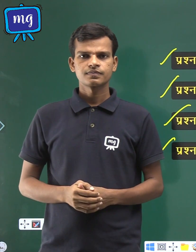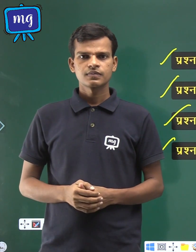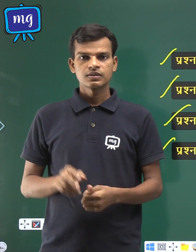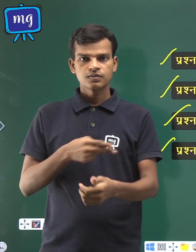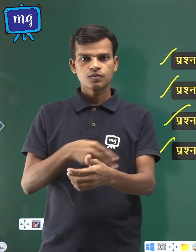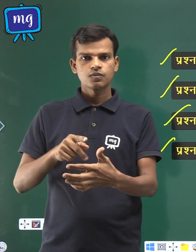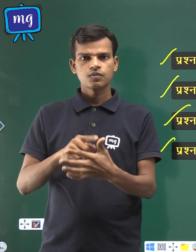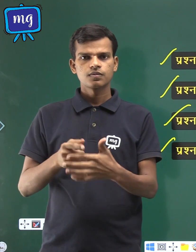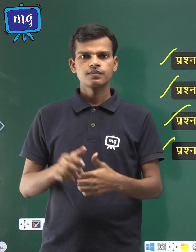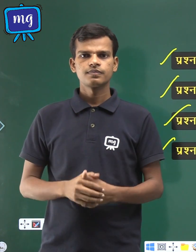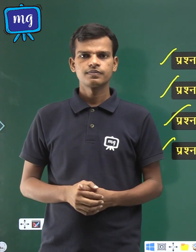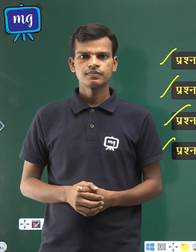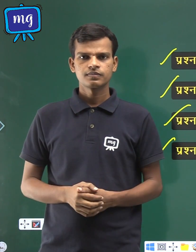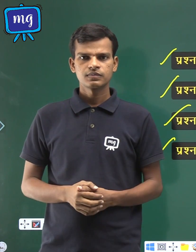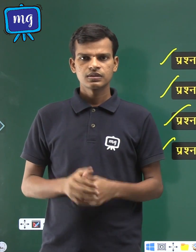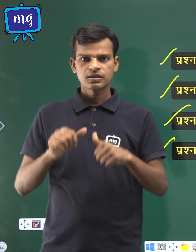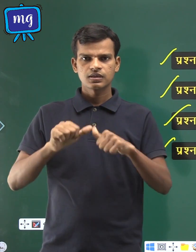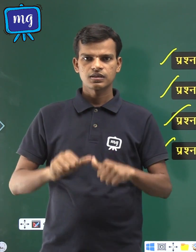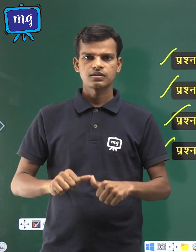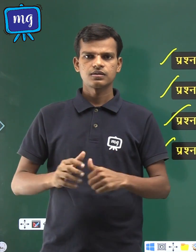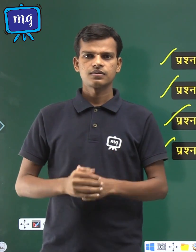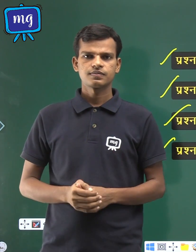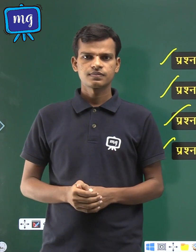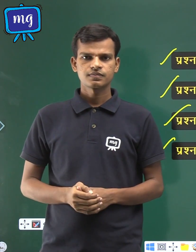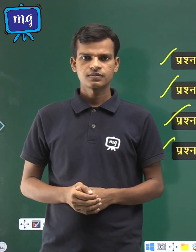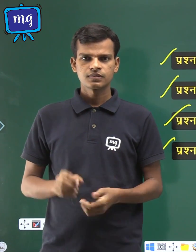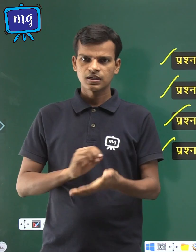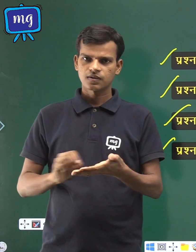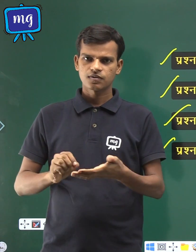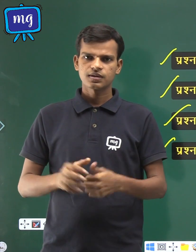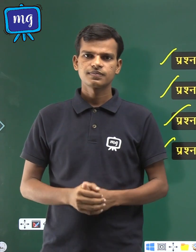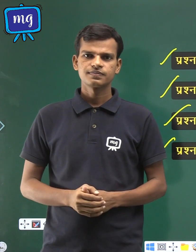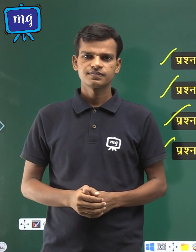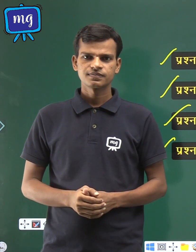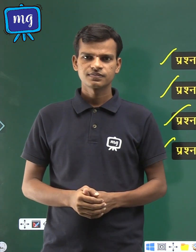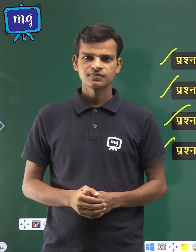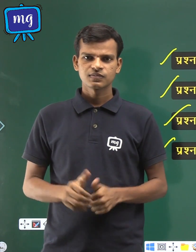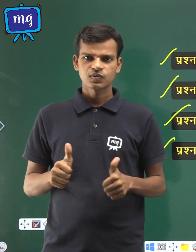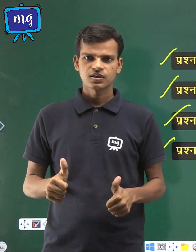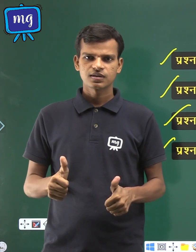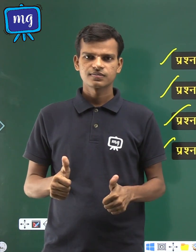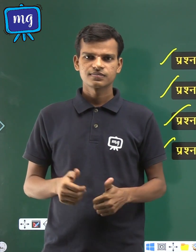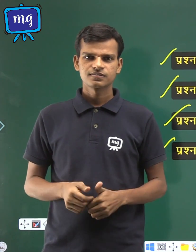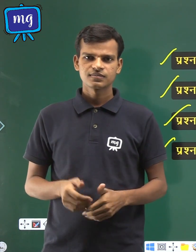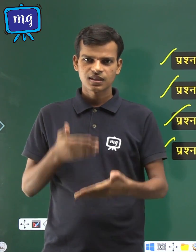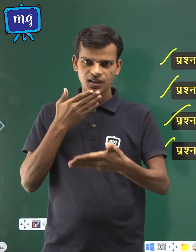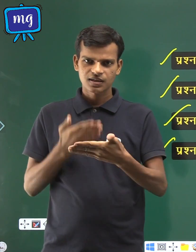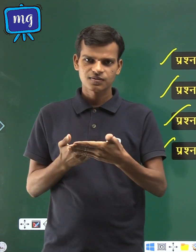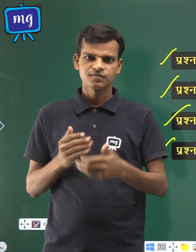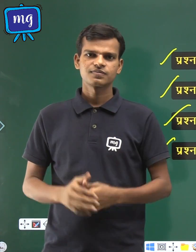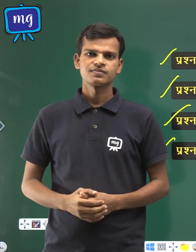संपूरक कोण ज्ञात कीजिए। लिख लोगे? ओके, थैंक यू।